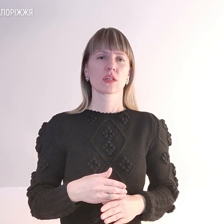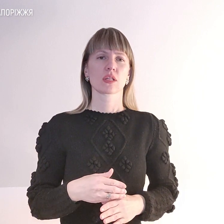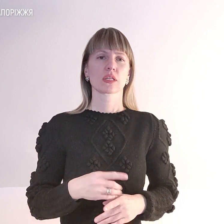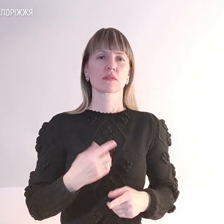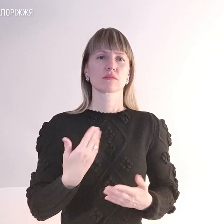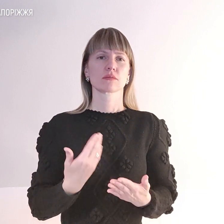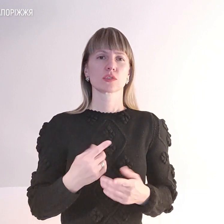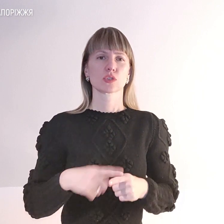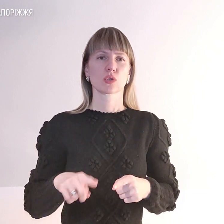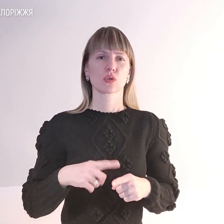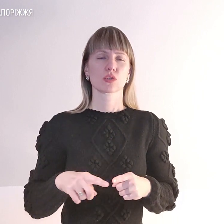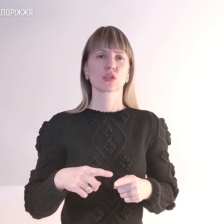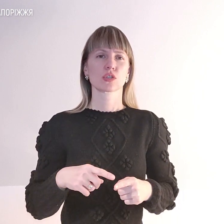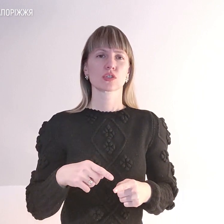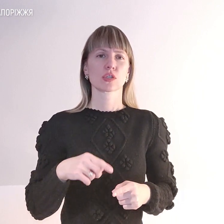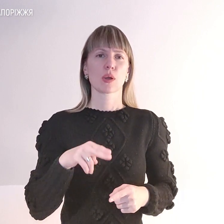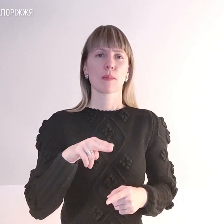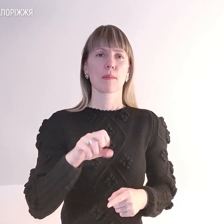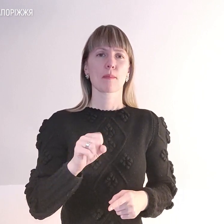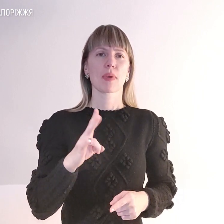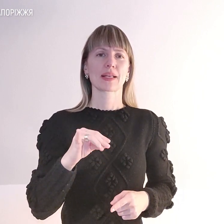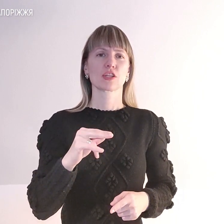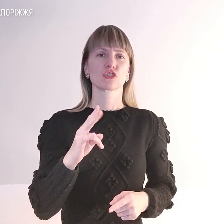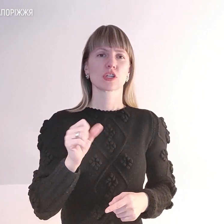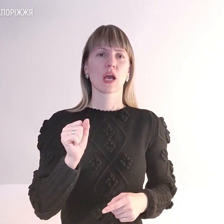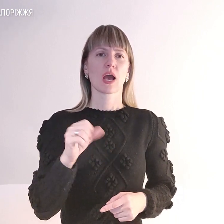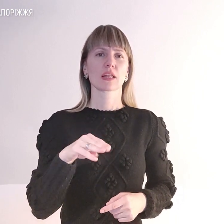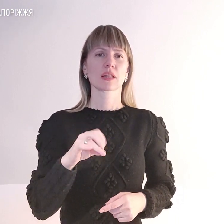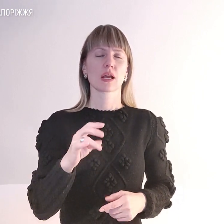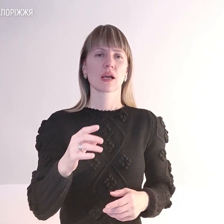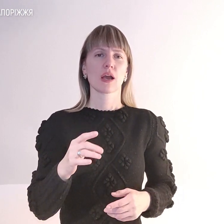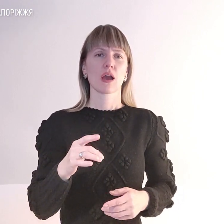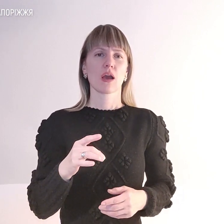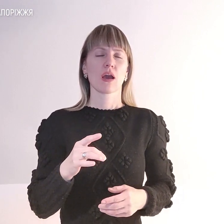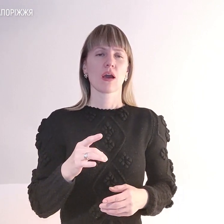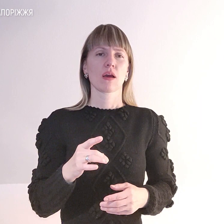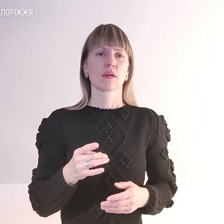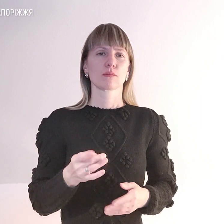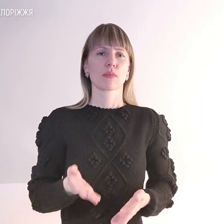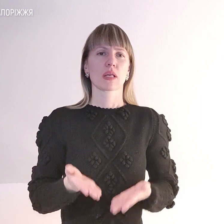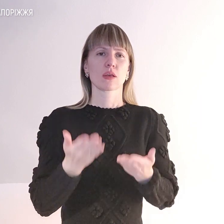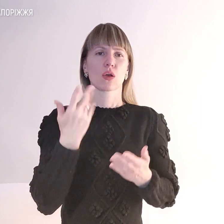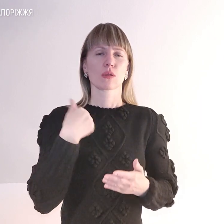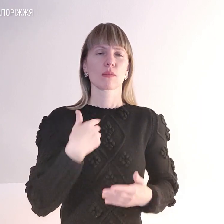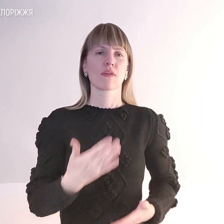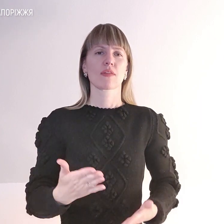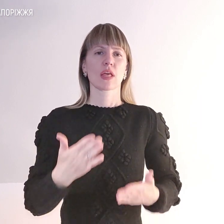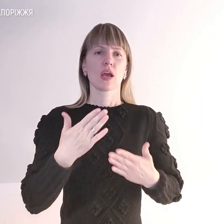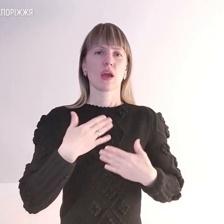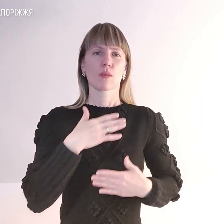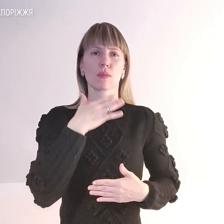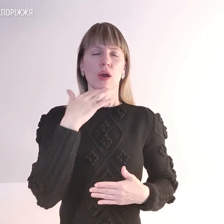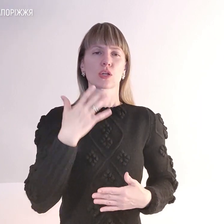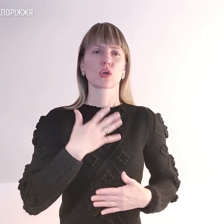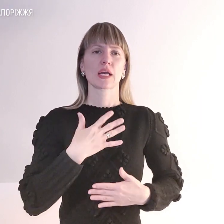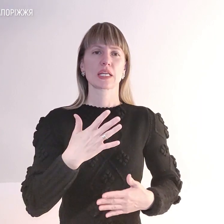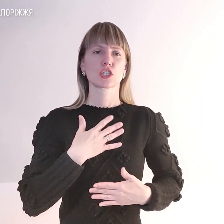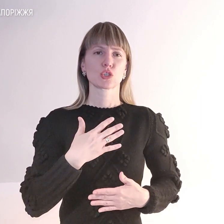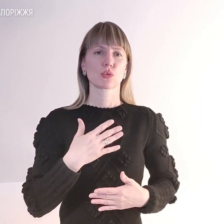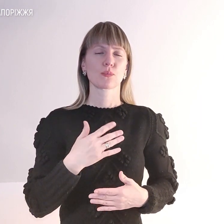Скоріш, панічна атака підігрівається, коли ми вдихаємо дуже багато кисню. По-друге, те,